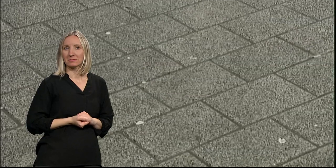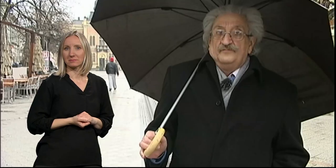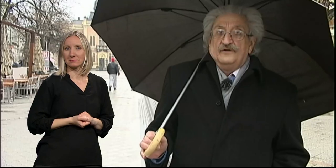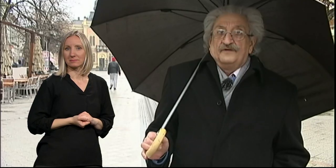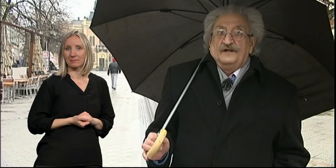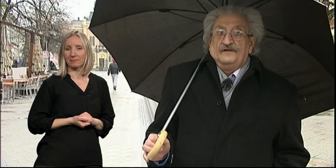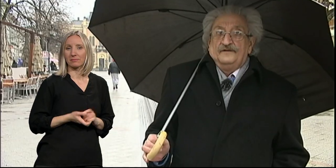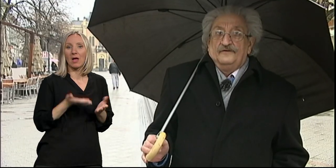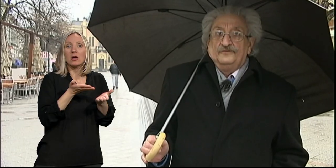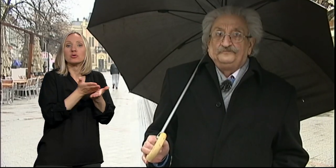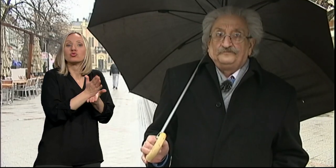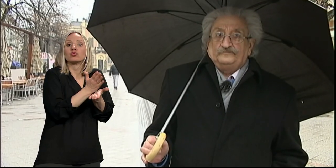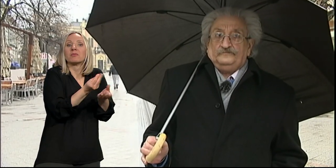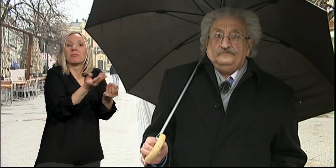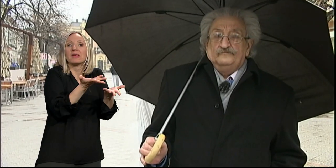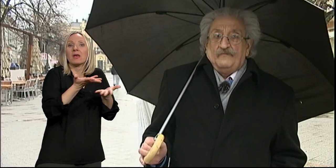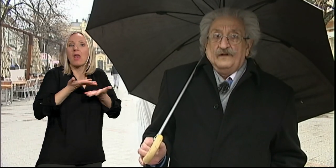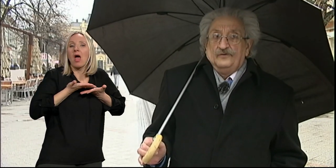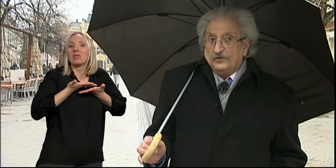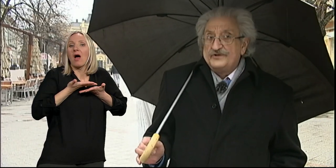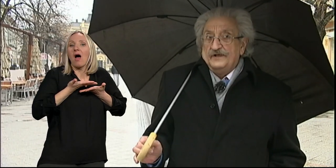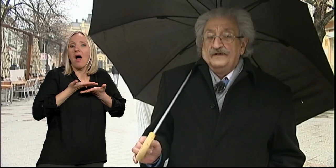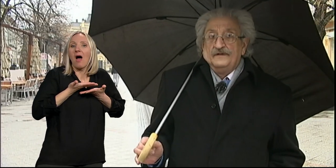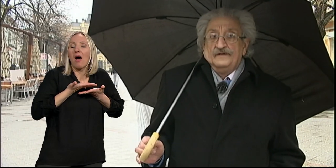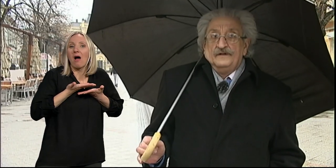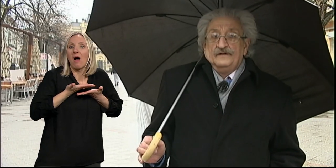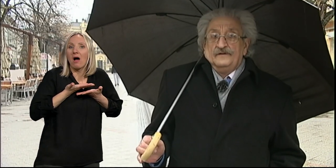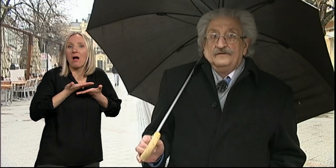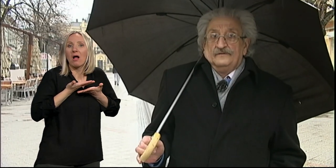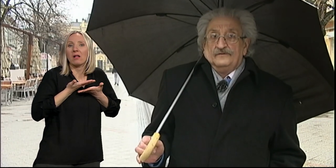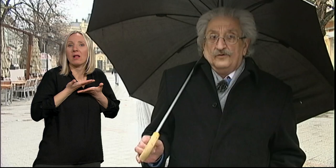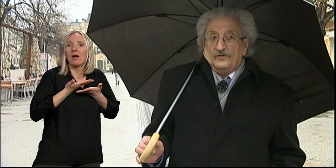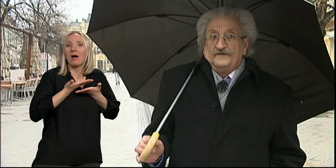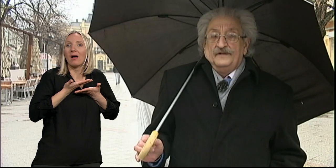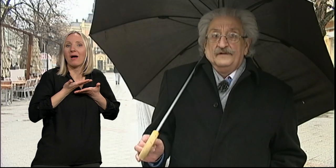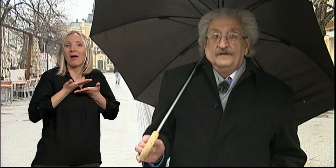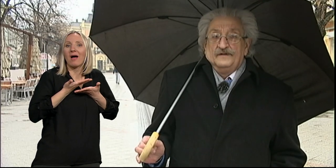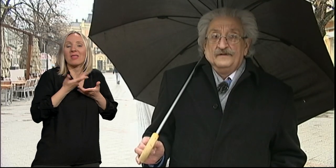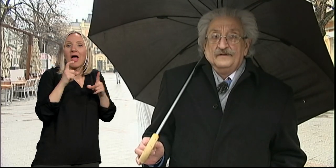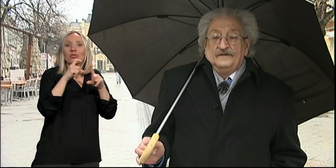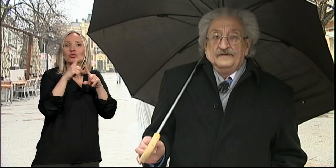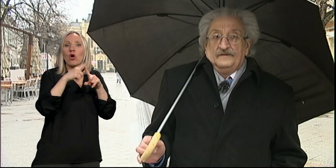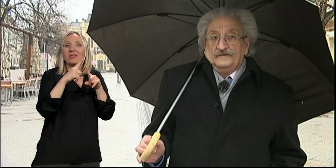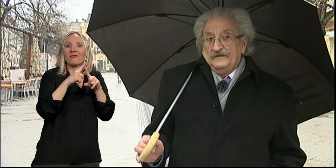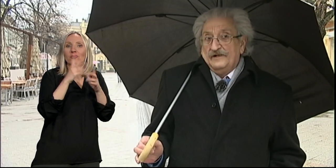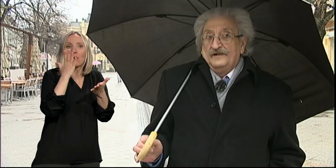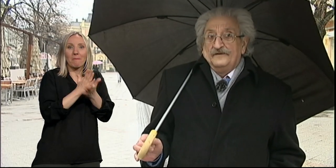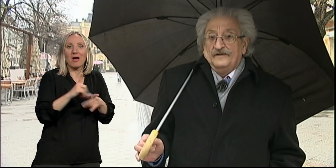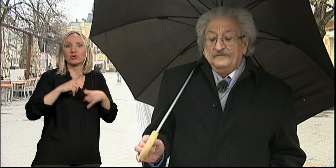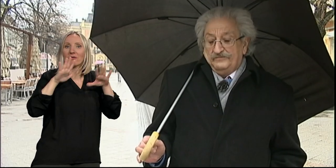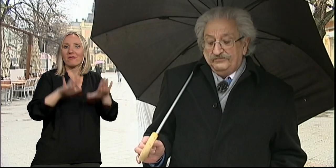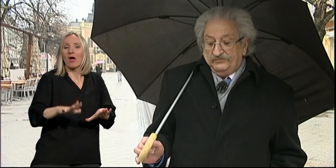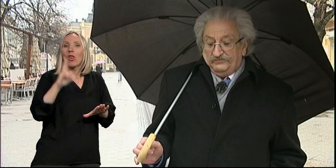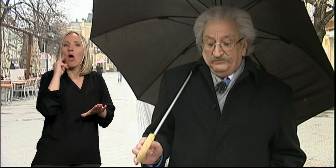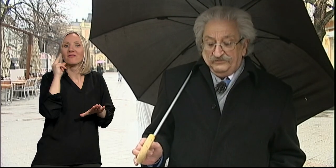Kad je sudbina odredila da on dođe ovdje, ima jedan